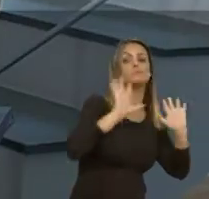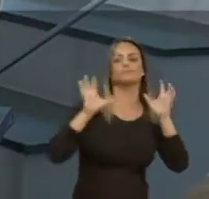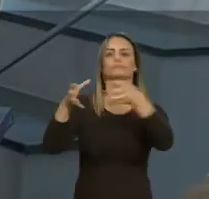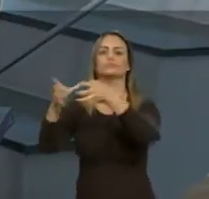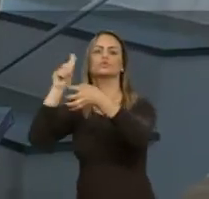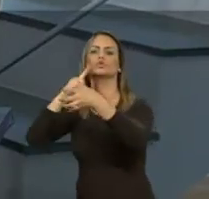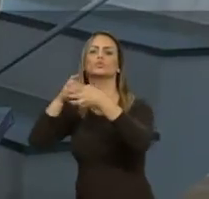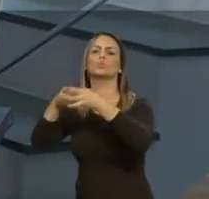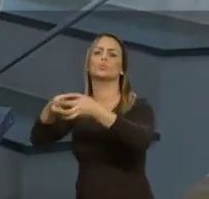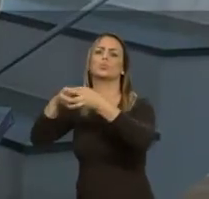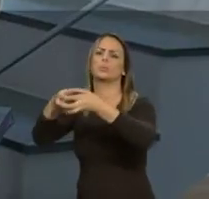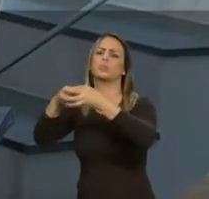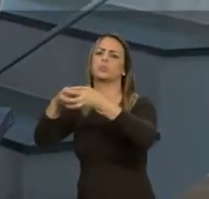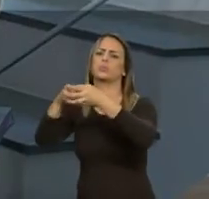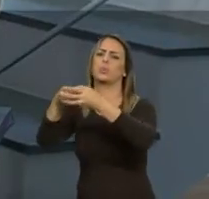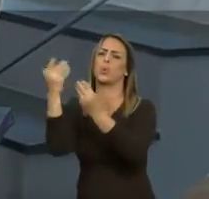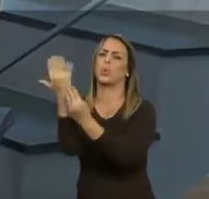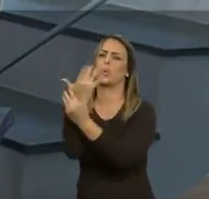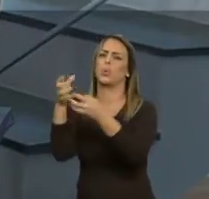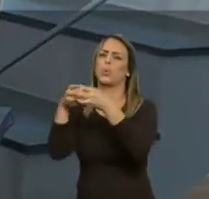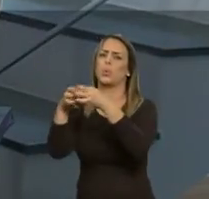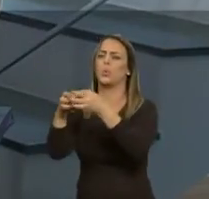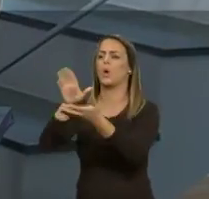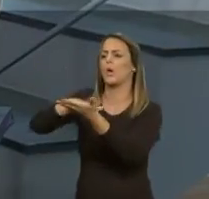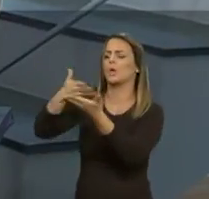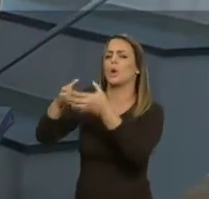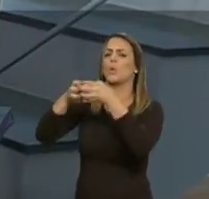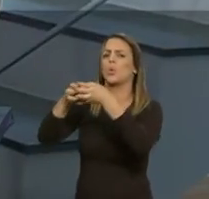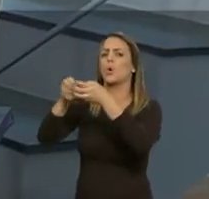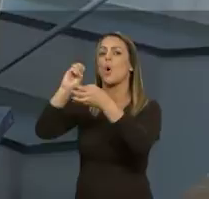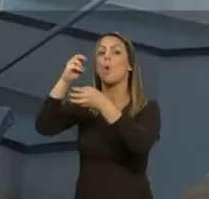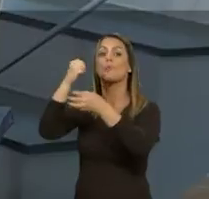própria instituição ou com o intérprete também? Como tem sido?